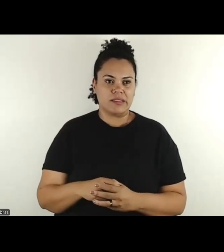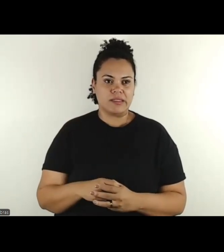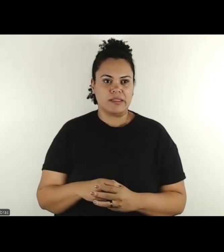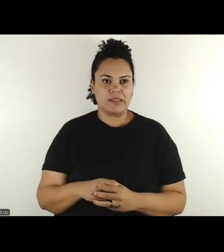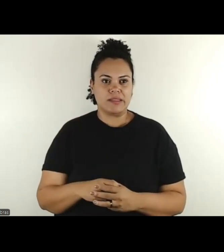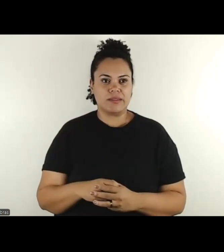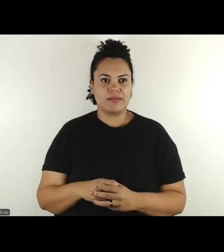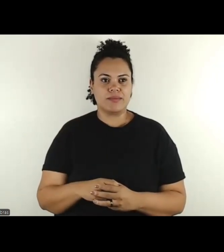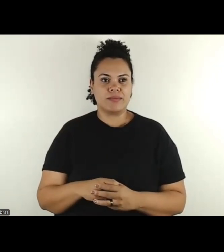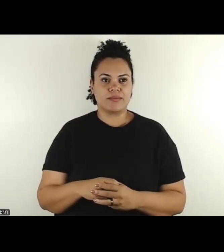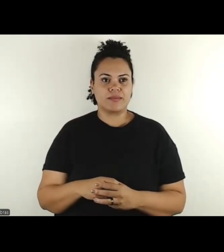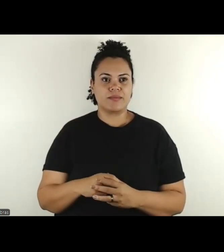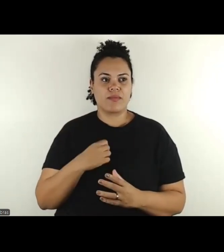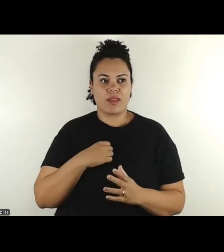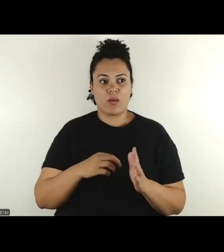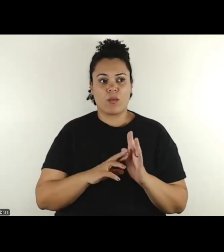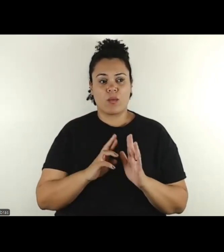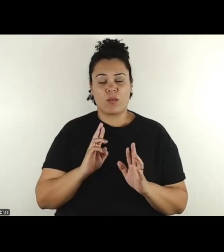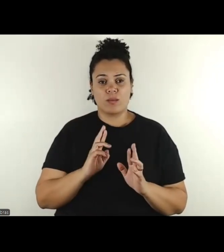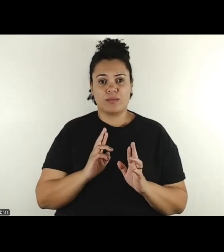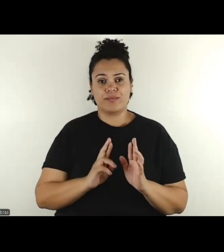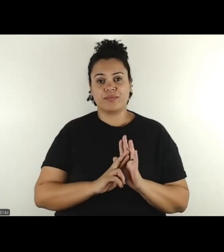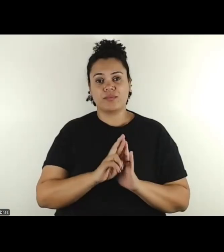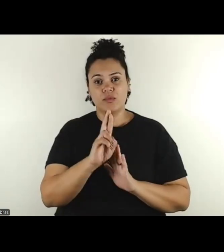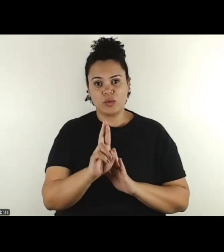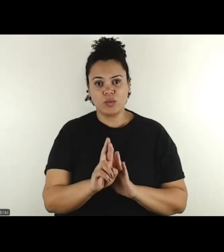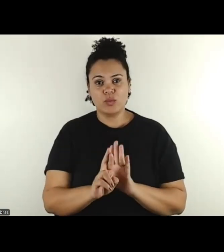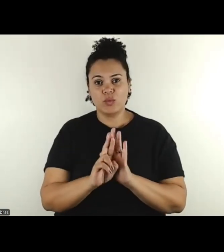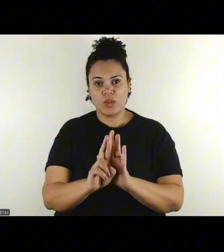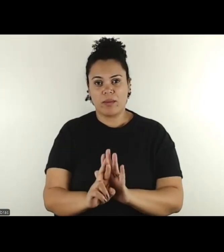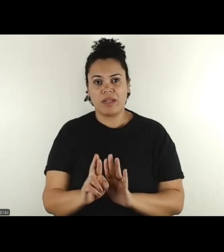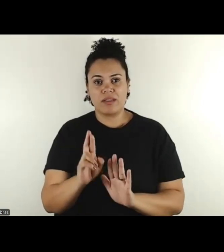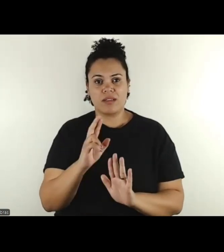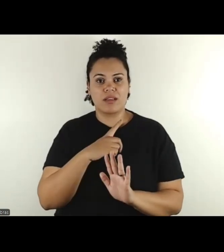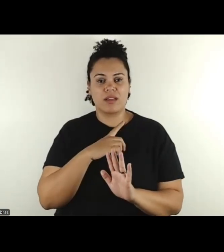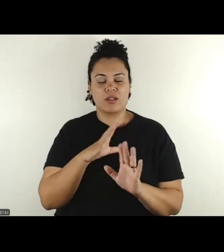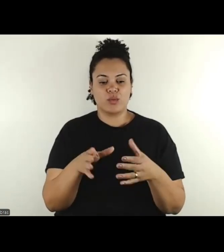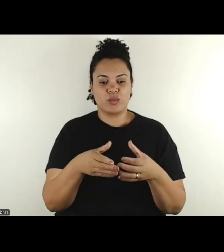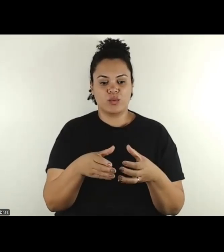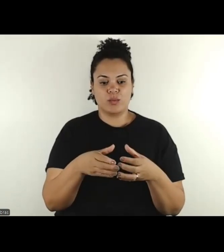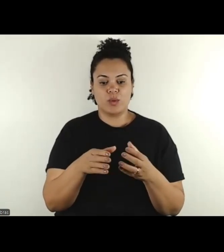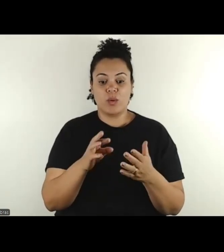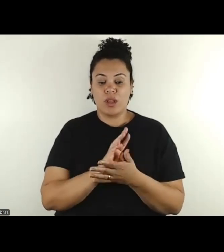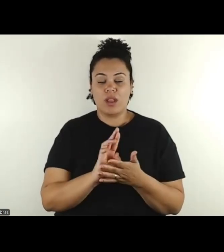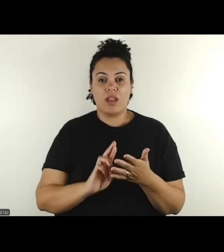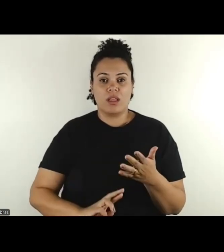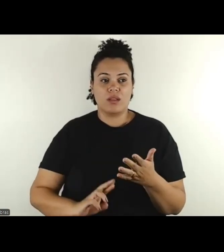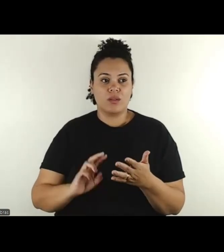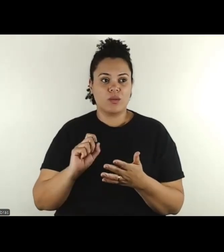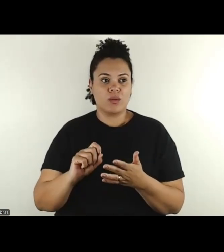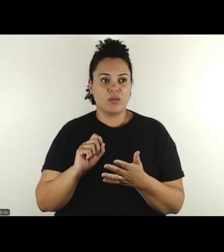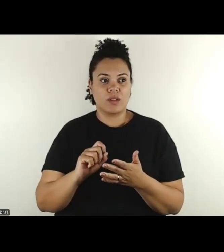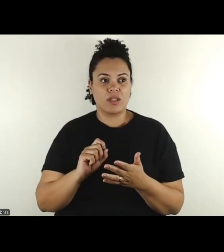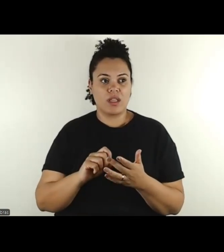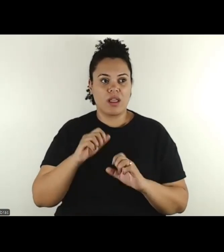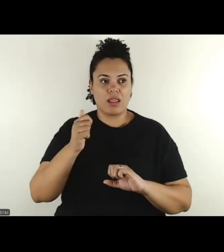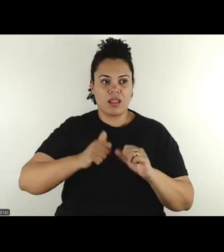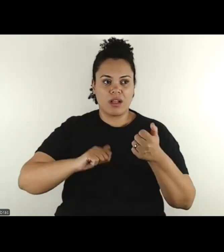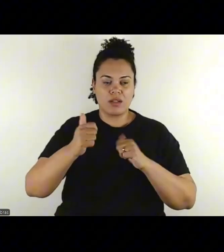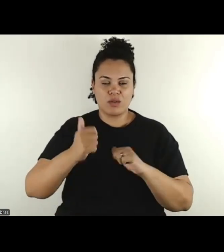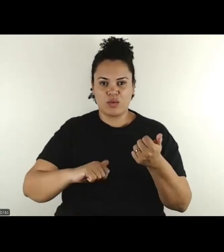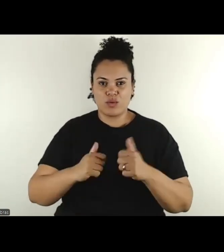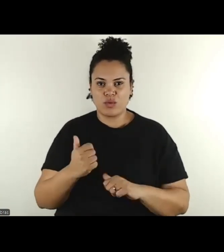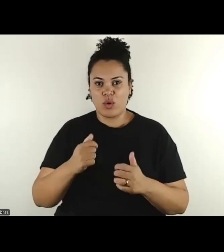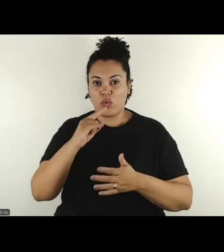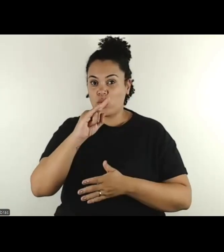como, né, um dos representantes desse grupo. Esse relatório, ele analisou 20